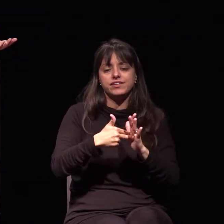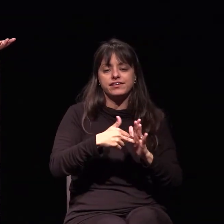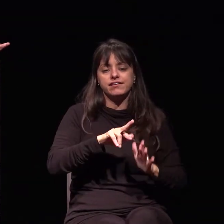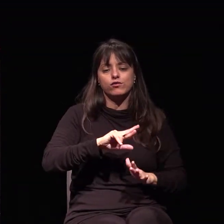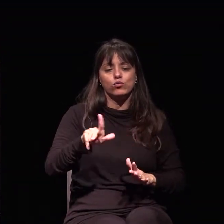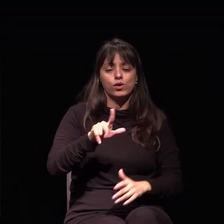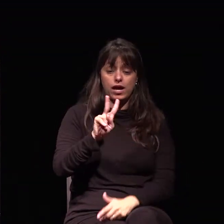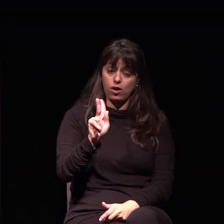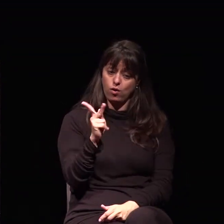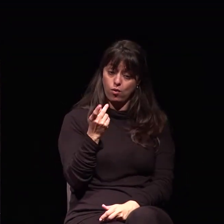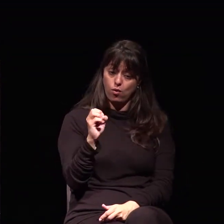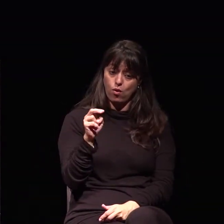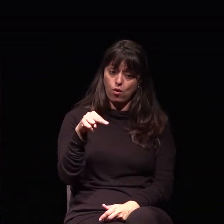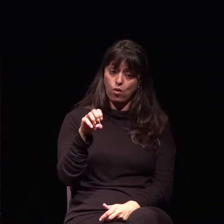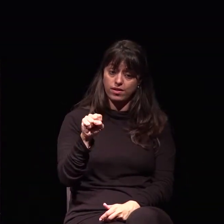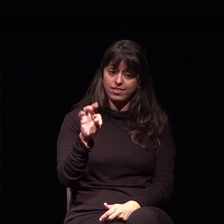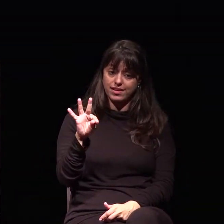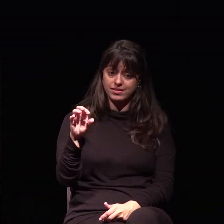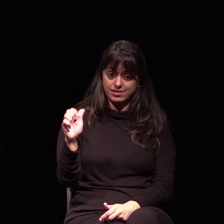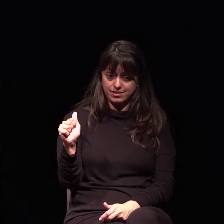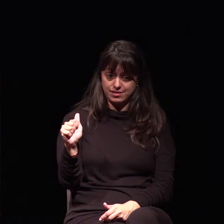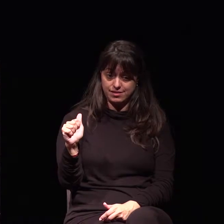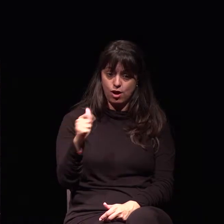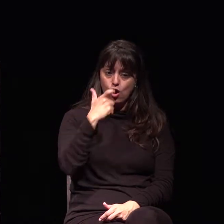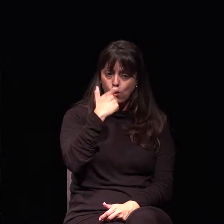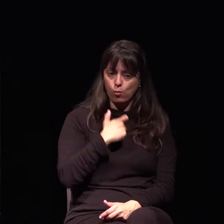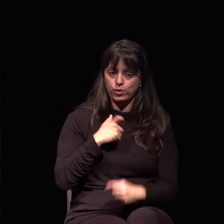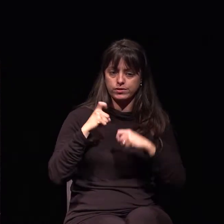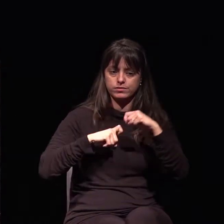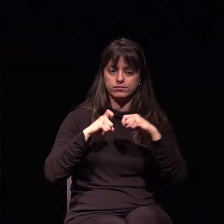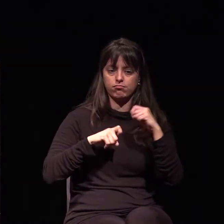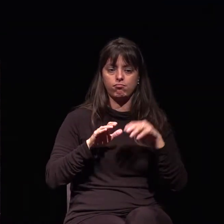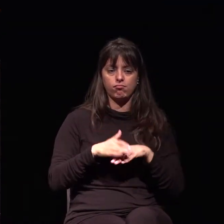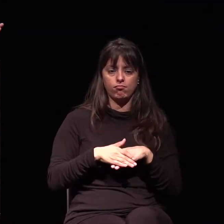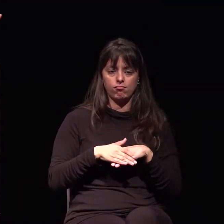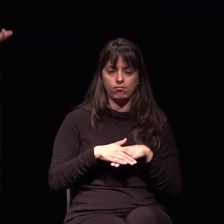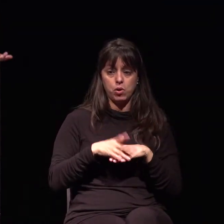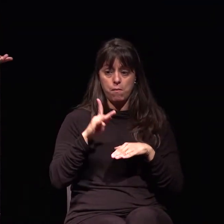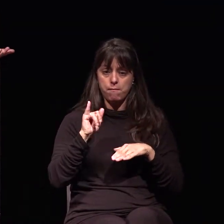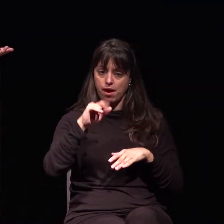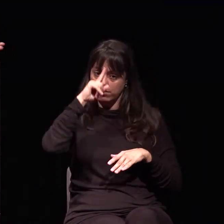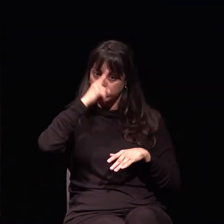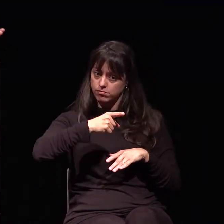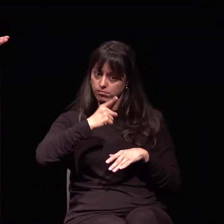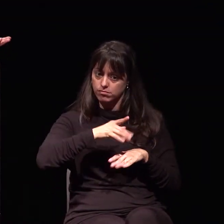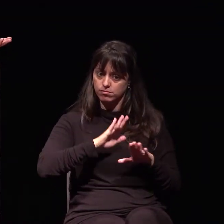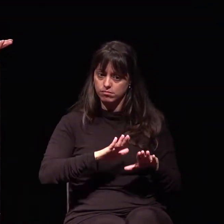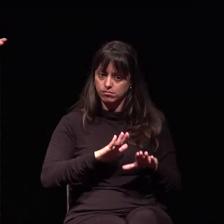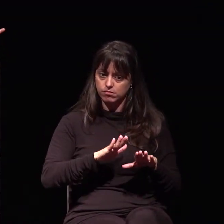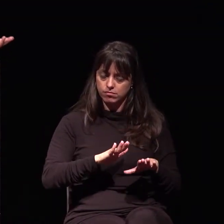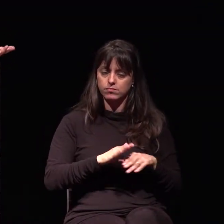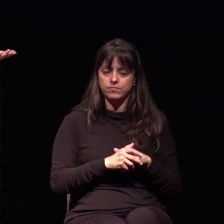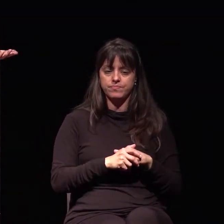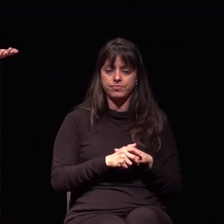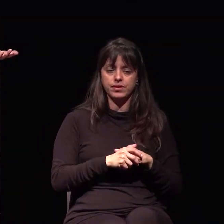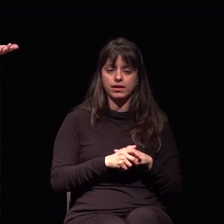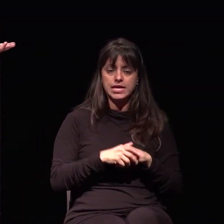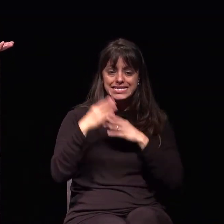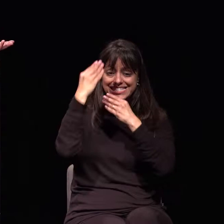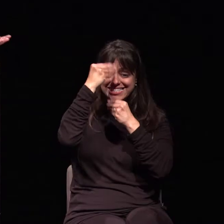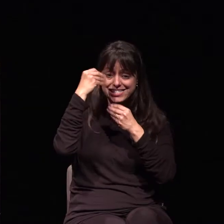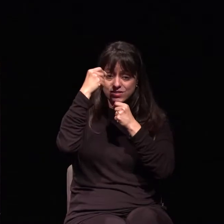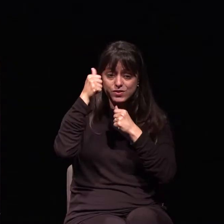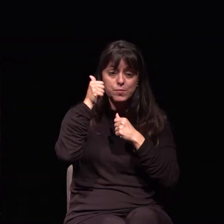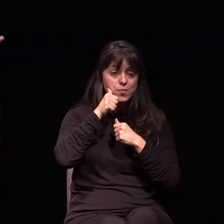quê? A filha que não tinha o comportamento sexual que o pai quisesse que tivesse, que era isso. A sexualidade é